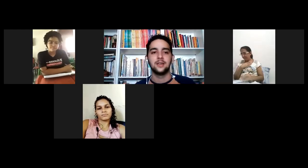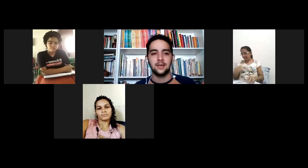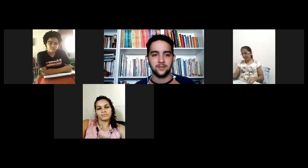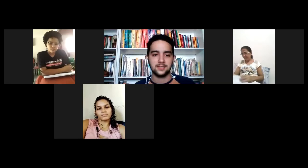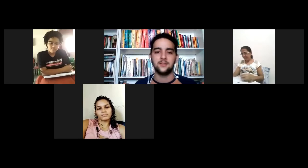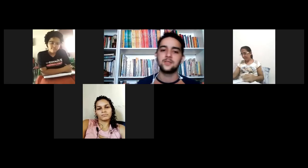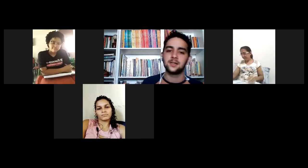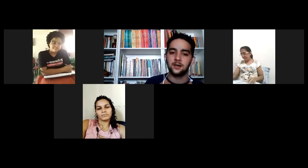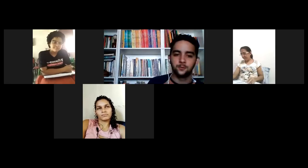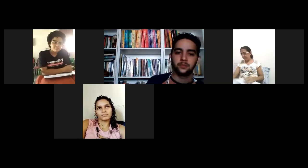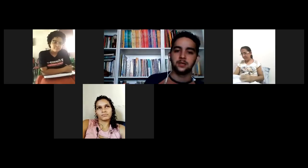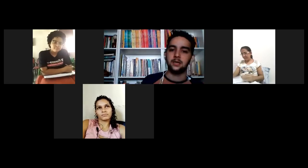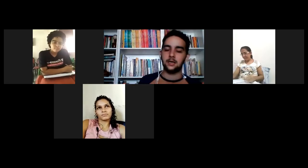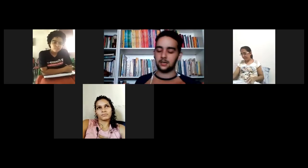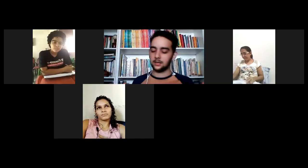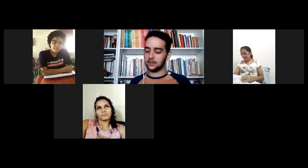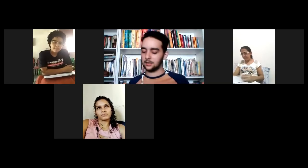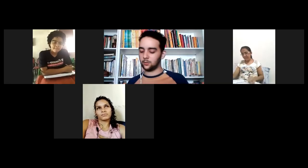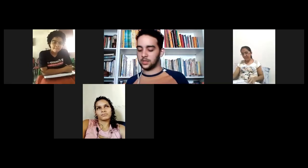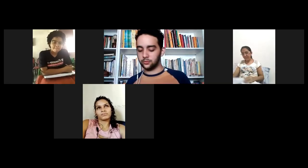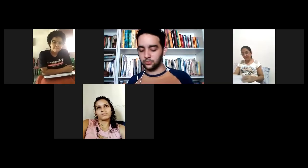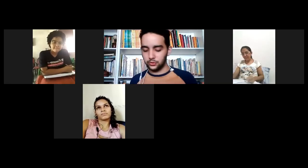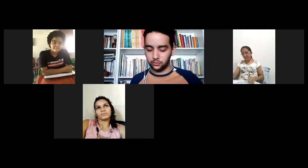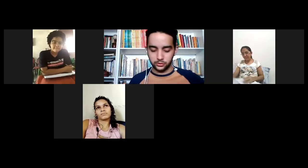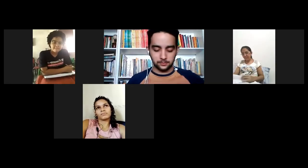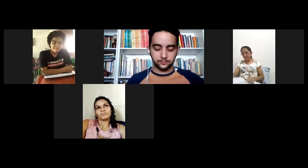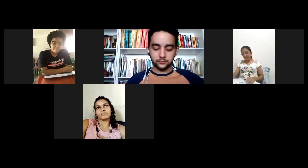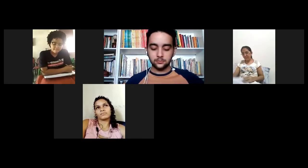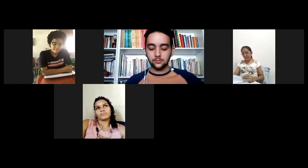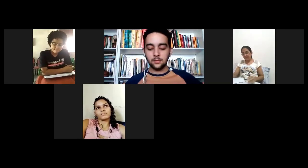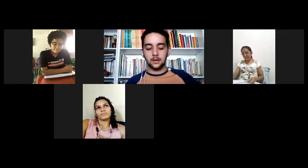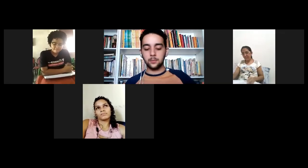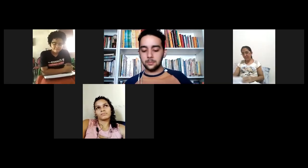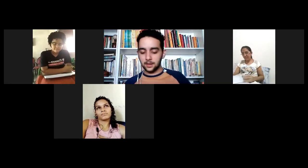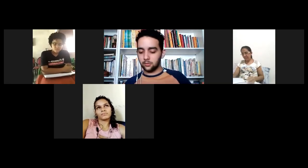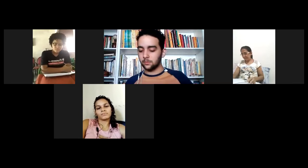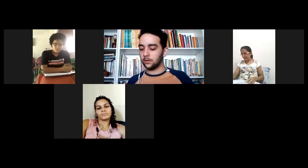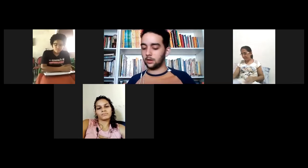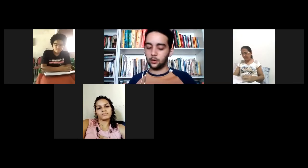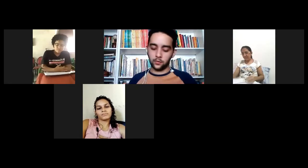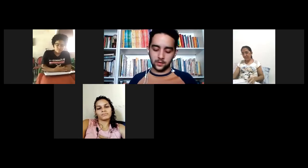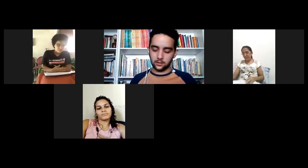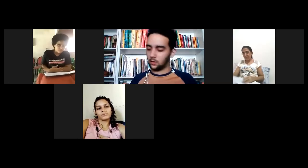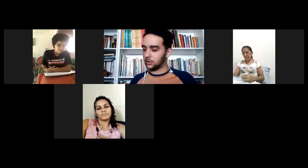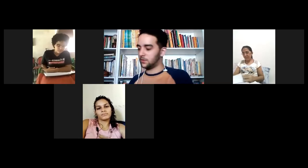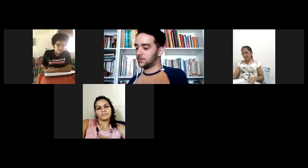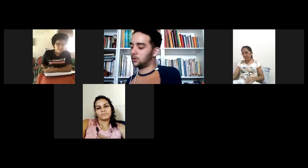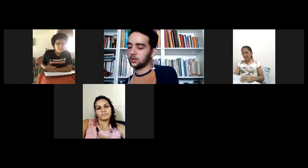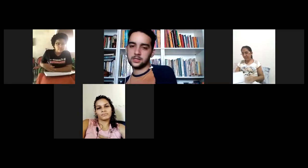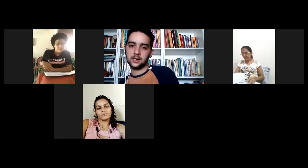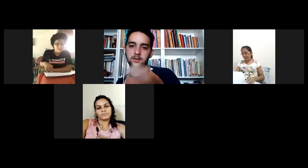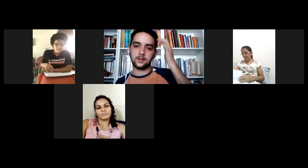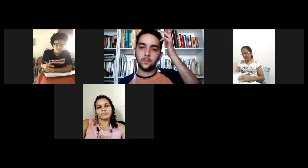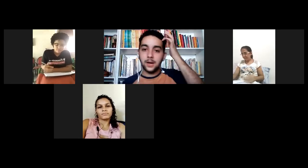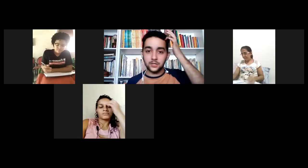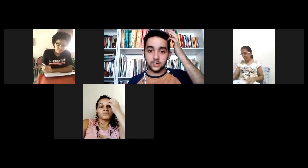dedos, fazer revisão e os assuntos de hoje. Primeiro, a gente vai fazer logo a